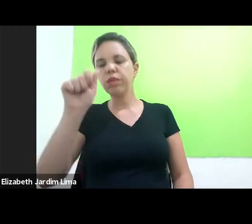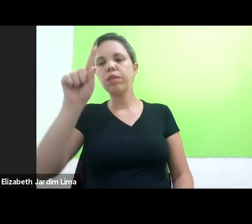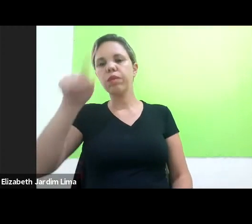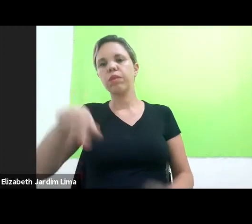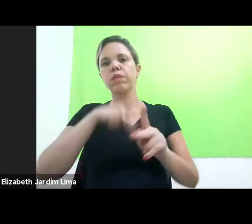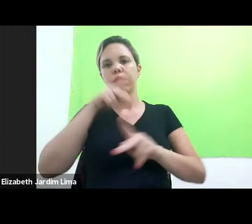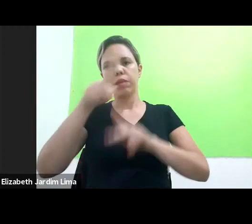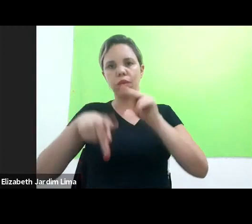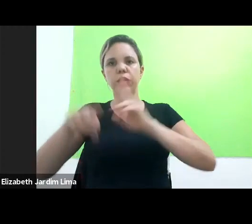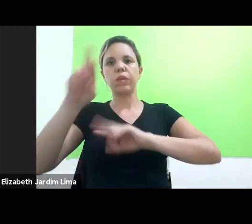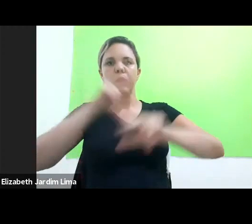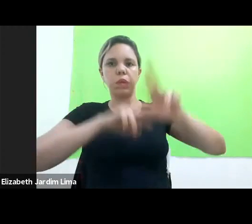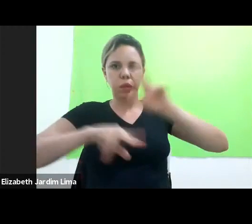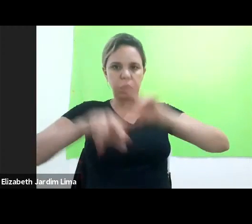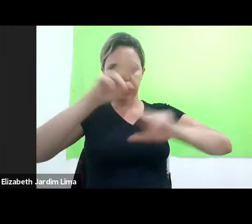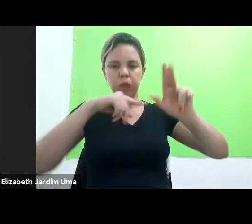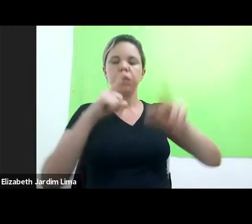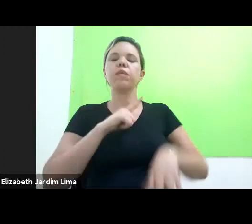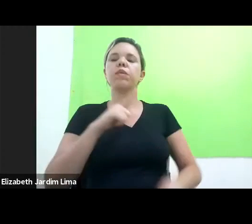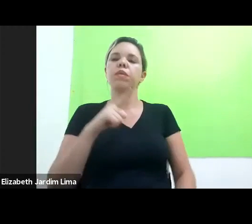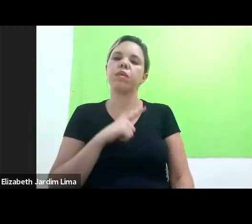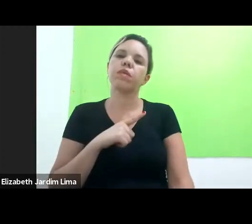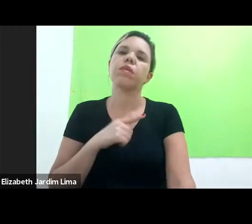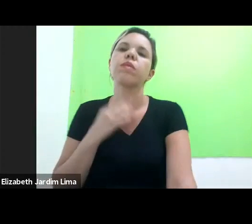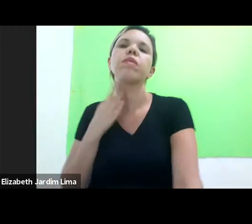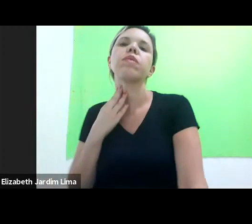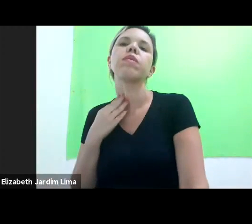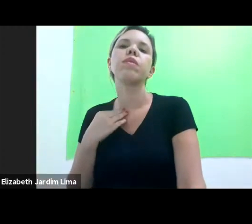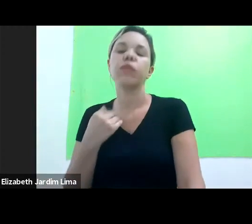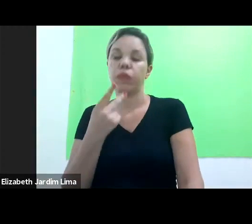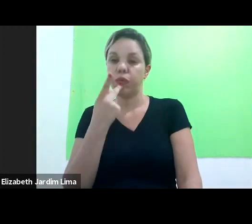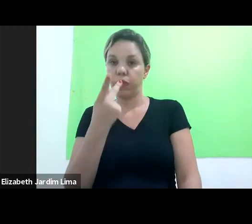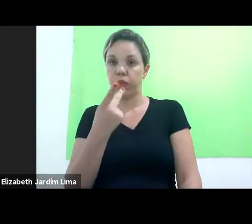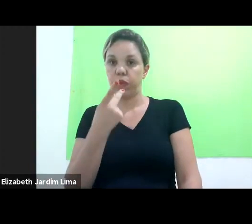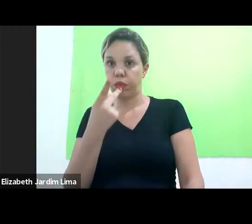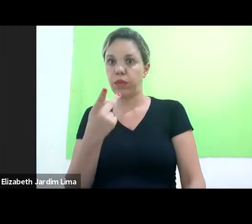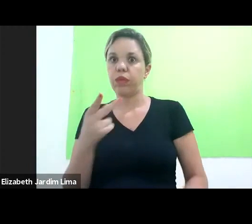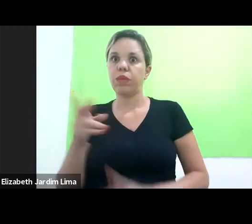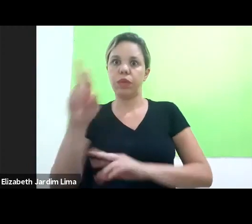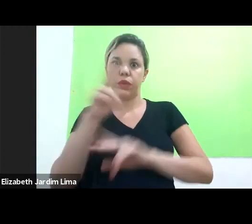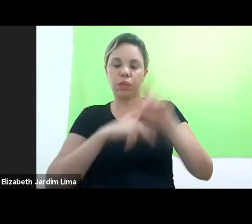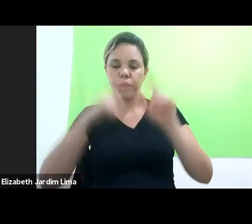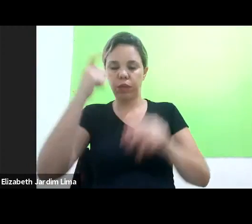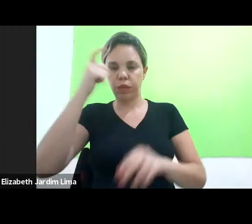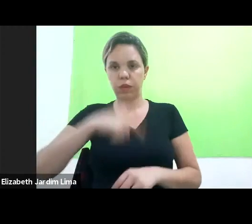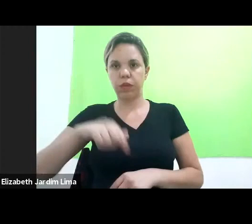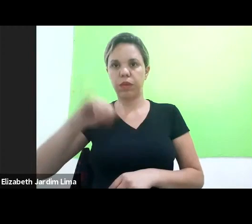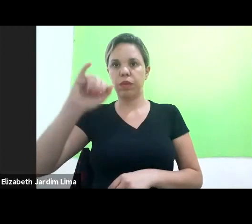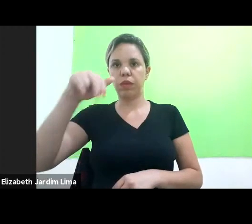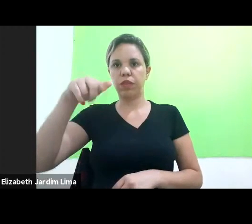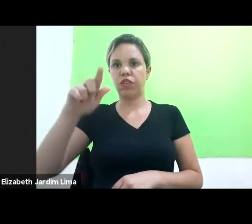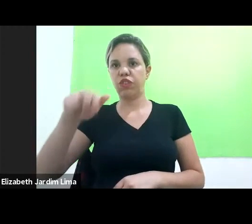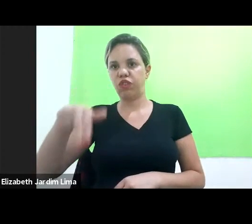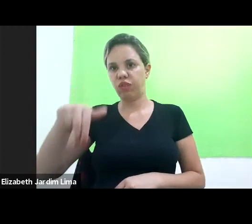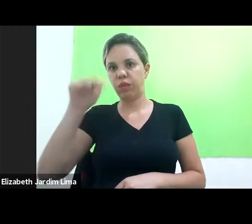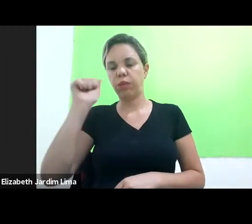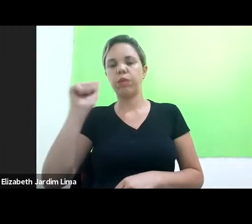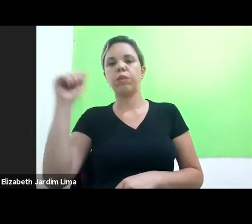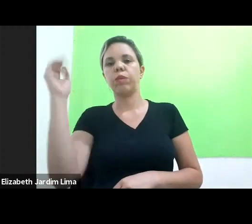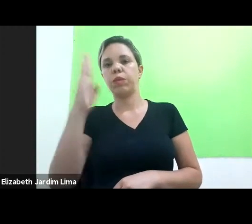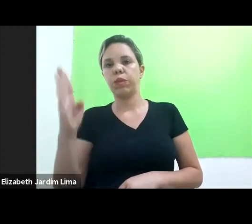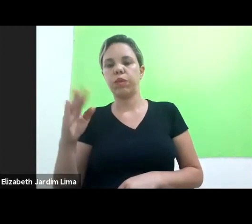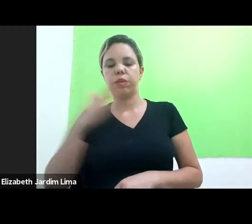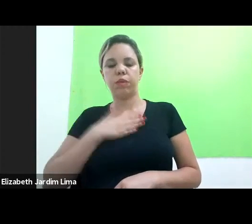a diversidade de povos que nós temos. Então, eu falo de um dos povos indígenas do Brasil, que é o meu povo Pataxó. E